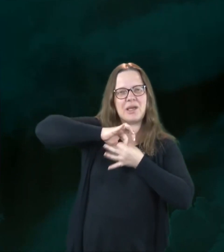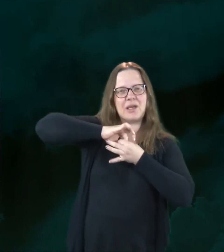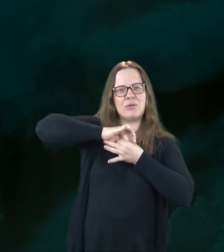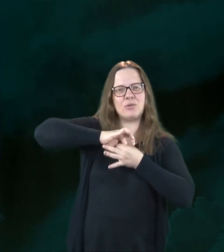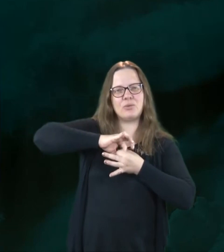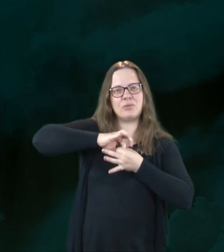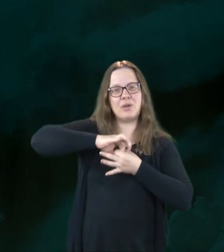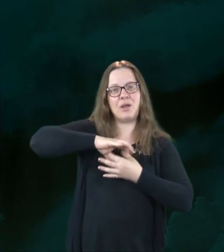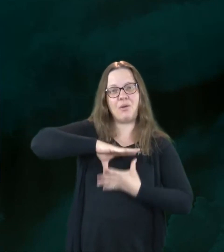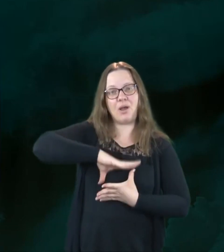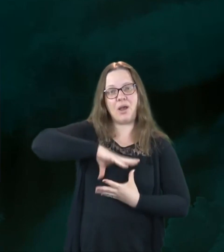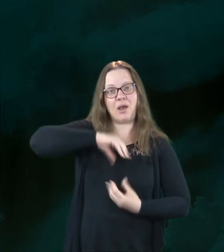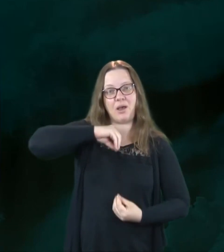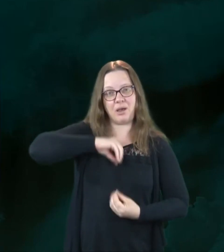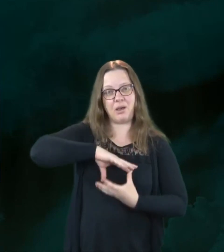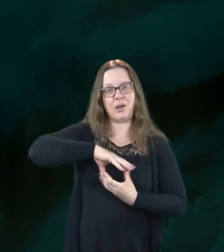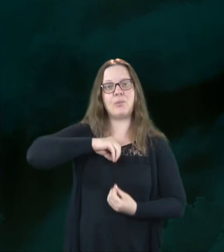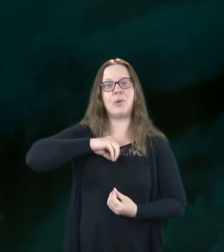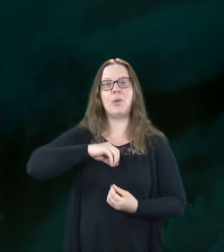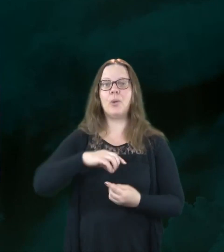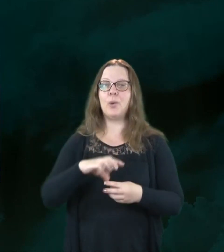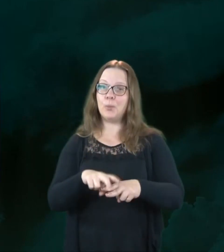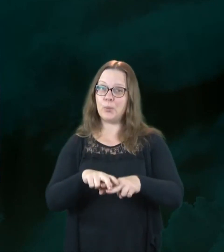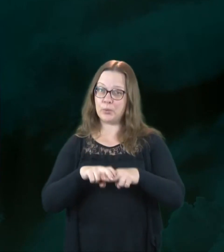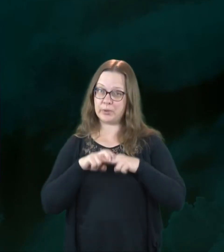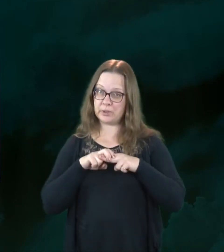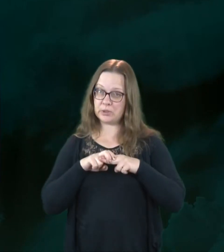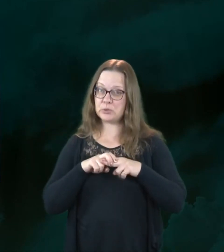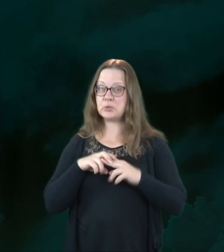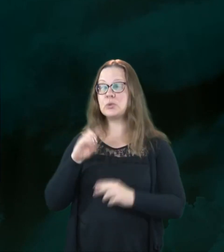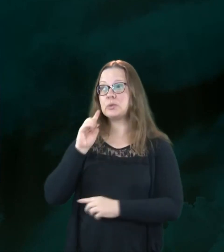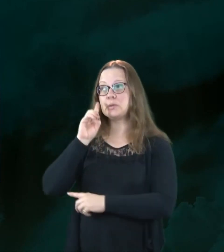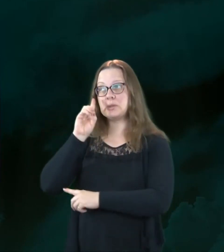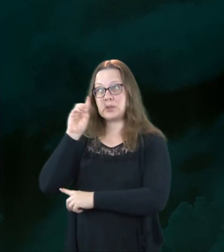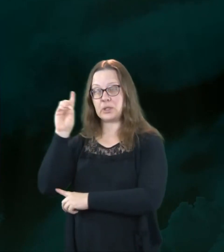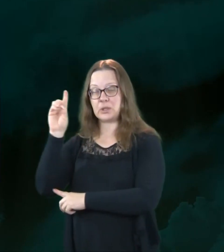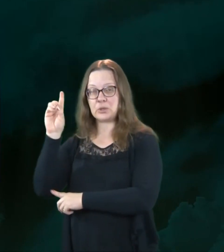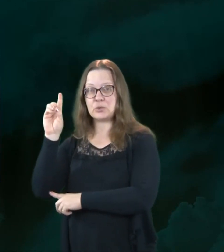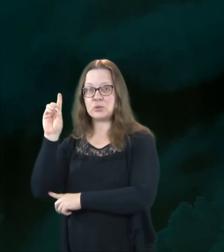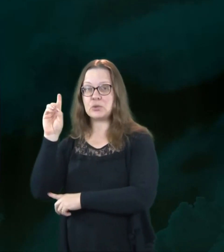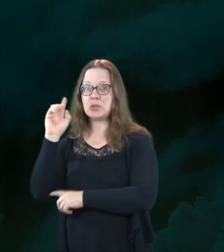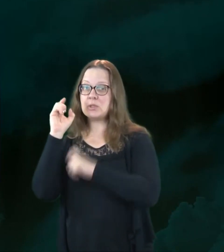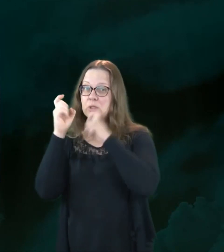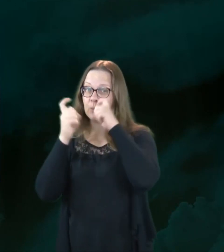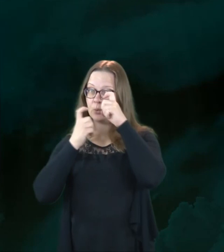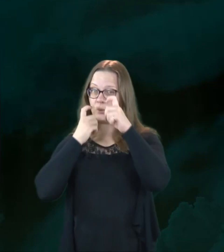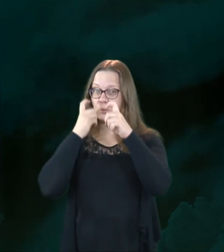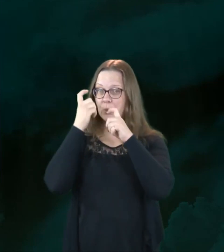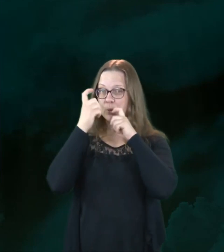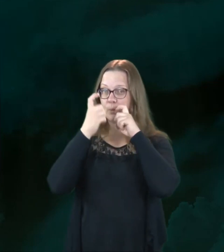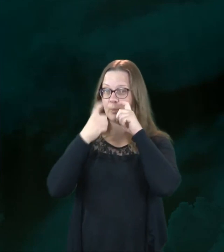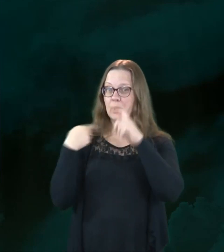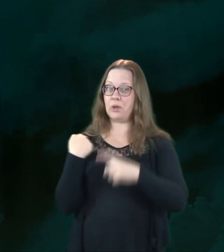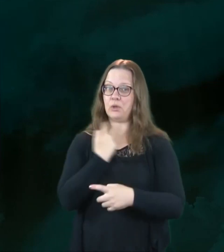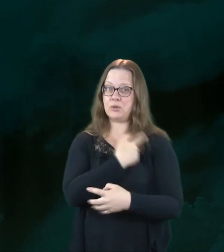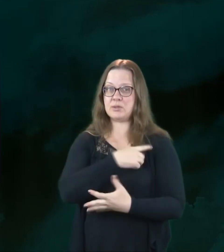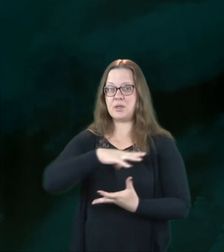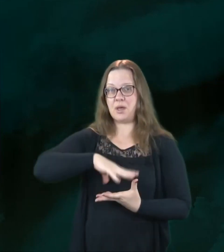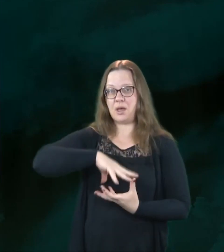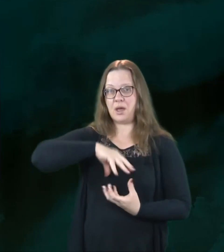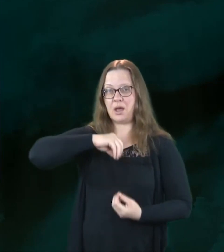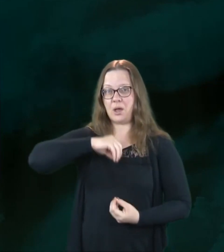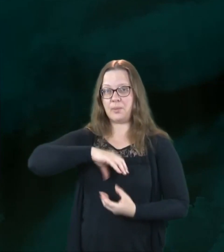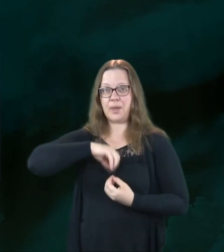se preocupa em nossa alma. Deus se preocupa em fazer as coisas que sejam agradáveis